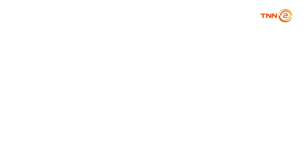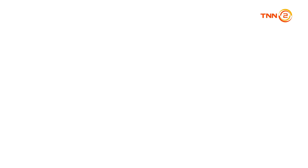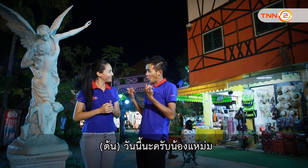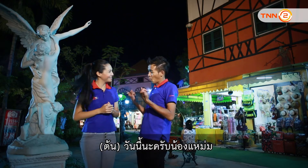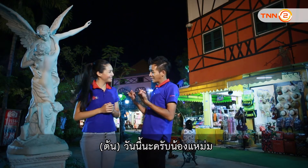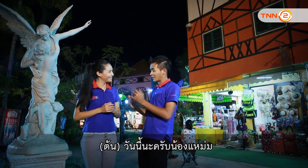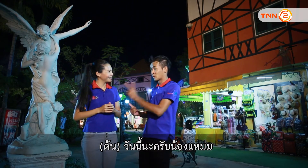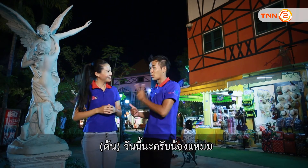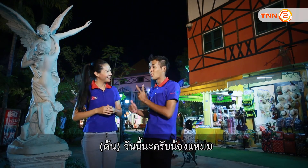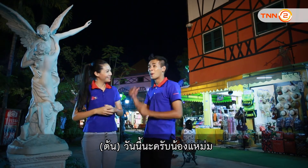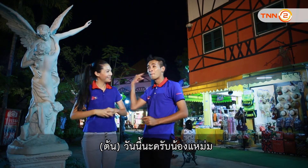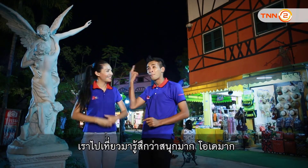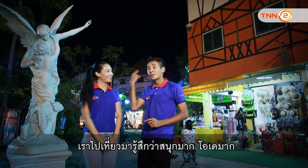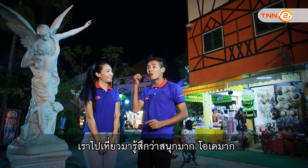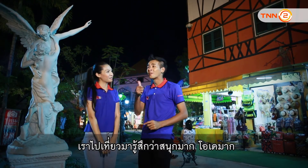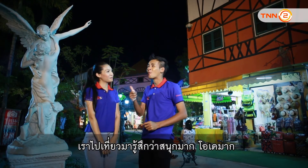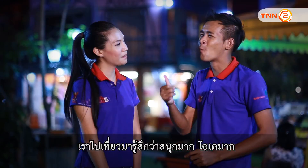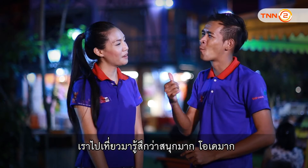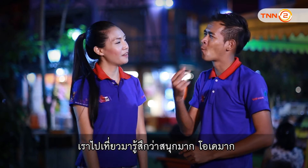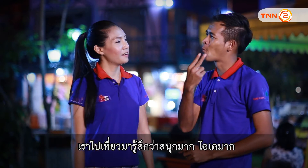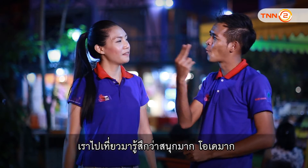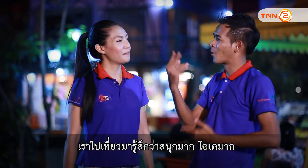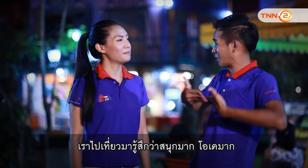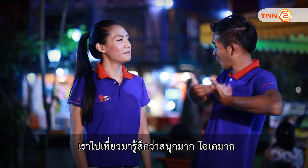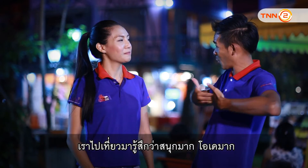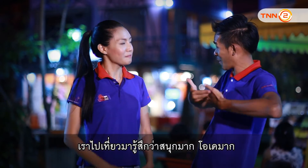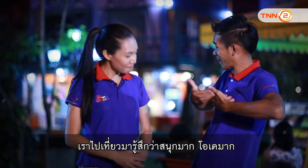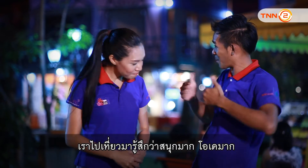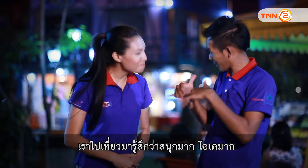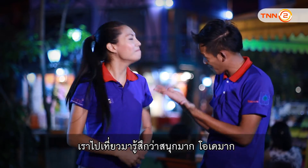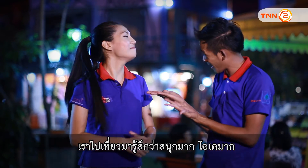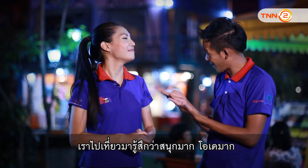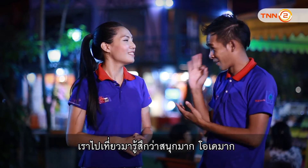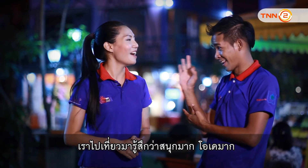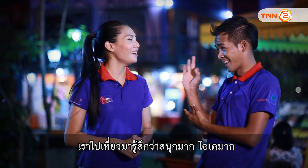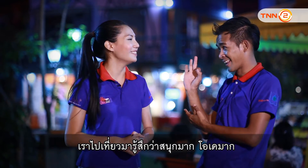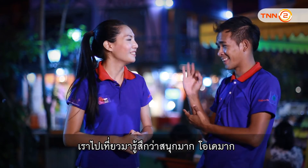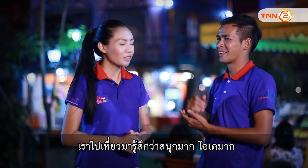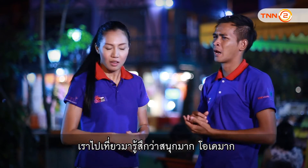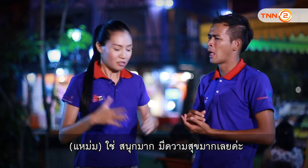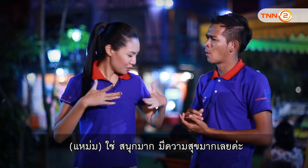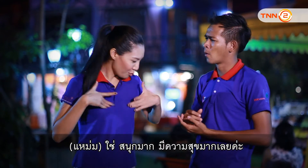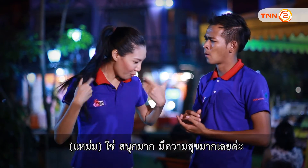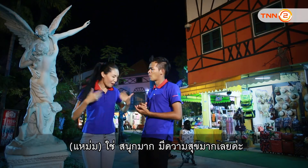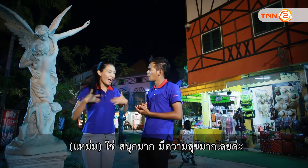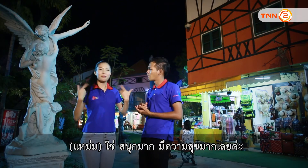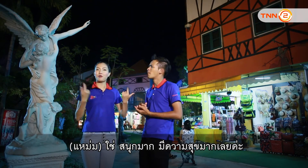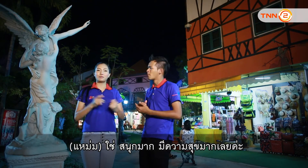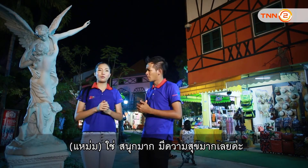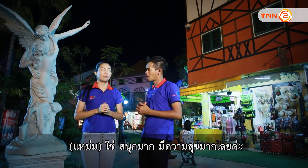วันนี้นะครับน้องแหม่มเราไปเที่ยวมารู้สึกสนุกมากโอเคมาก ใช่สนุกมากมีความสุขม